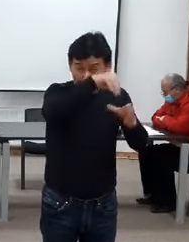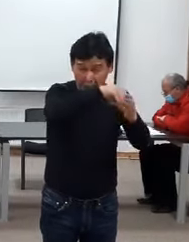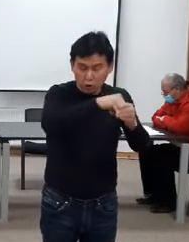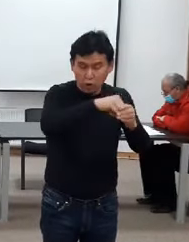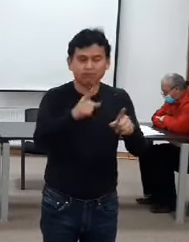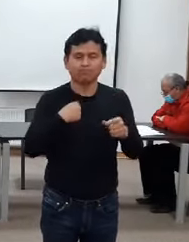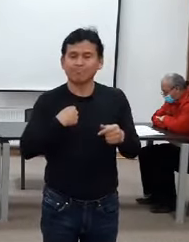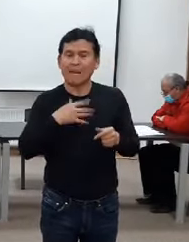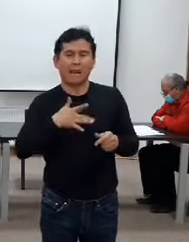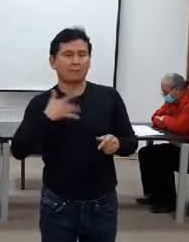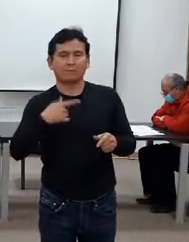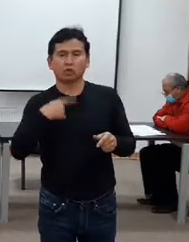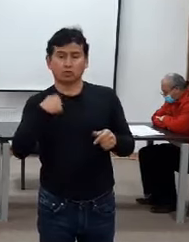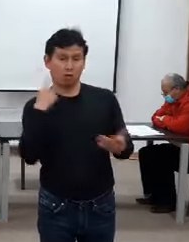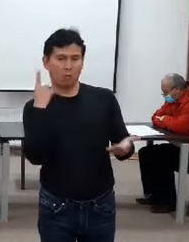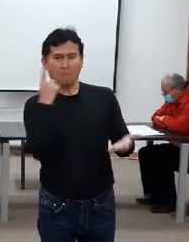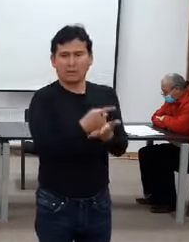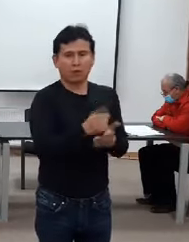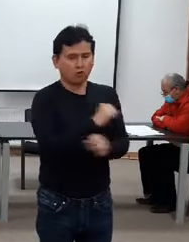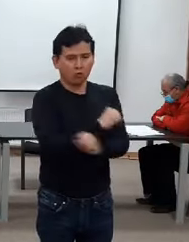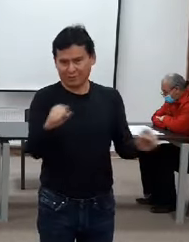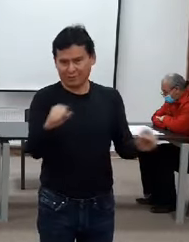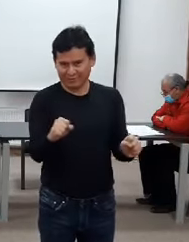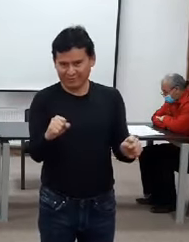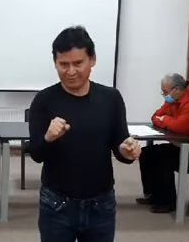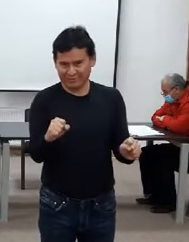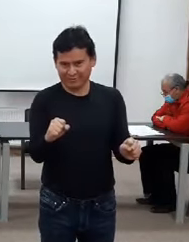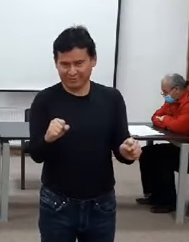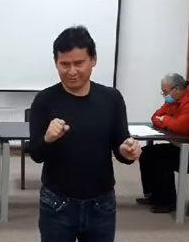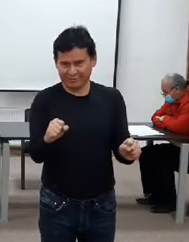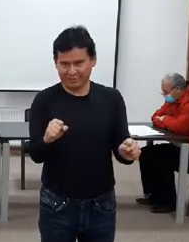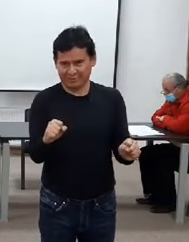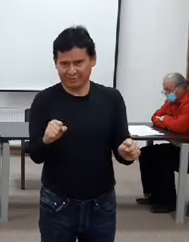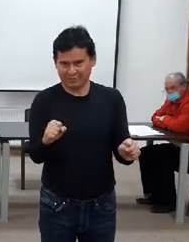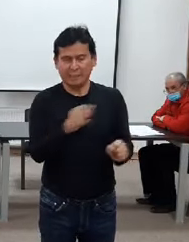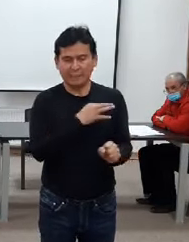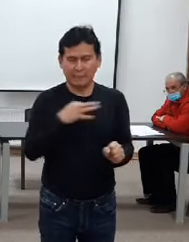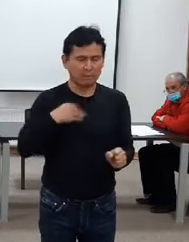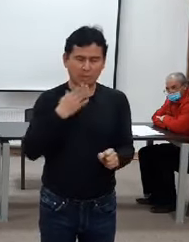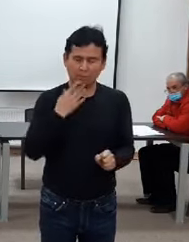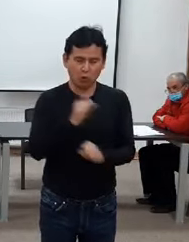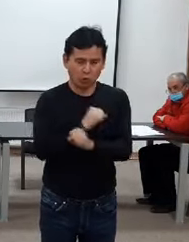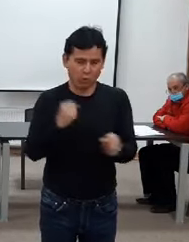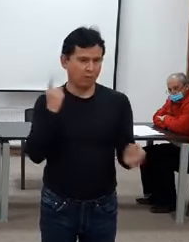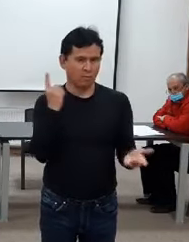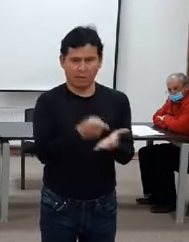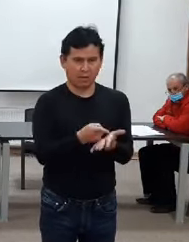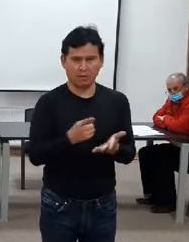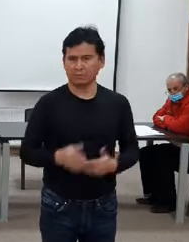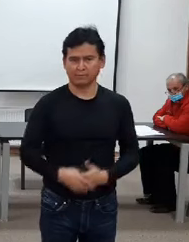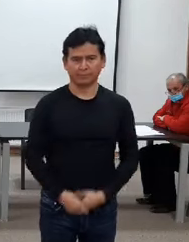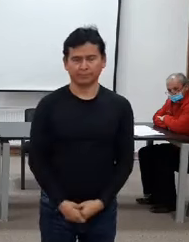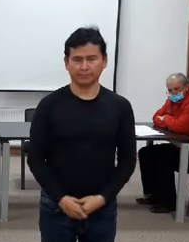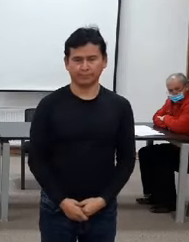es lamentablemente una facultad que tenga ni esta intendente ni la Seremia de Salud.